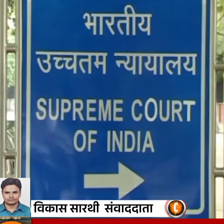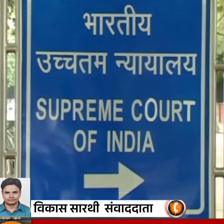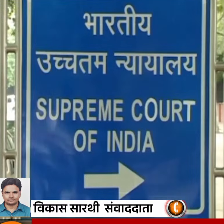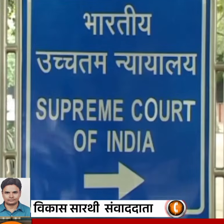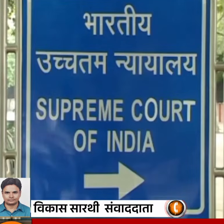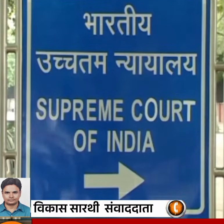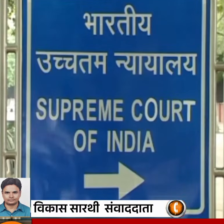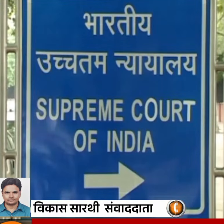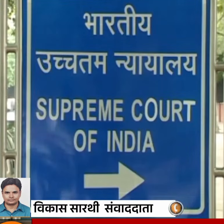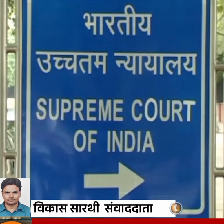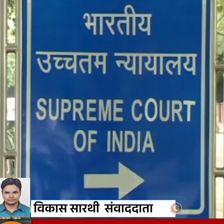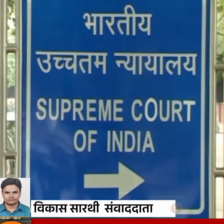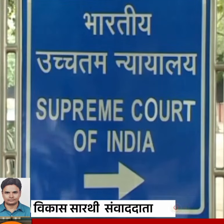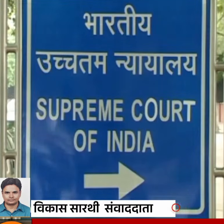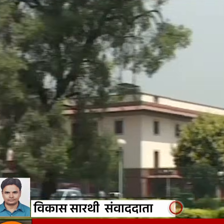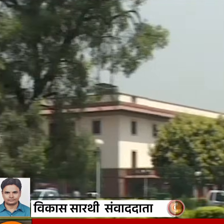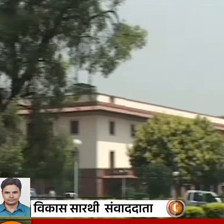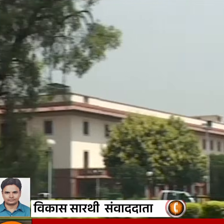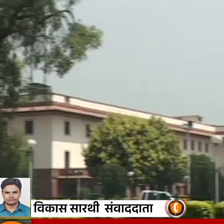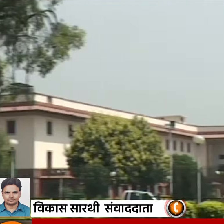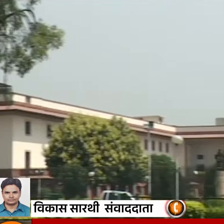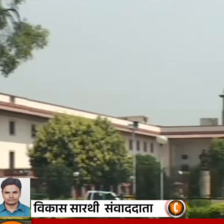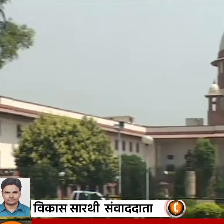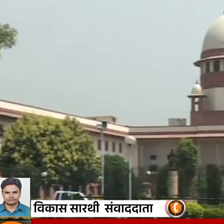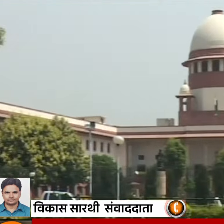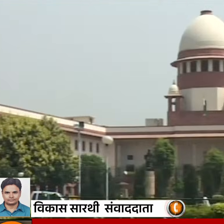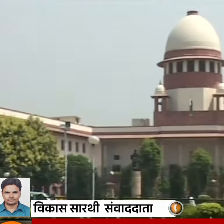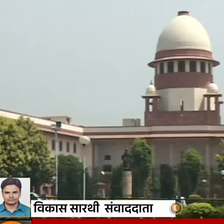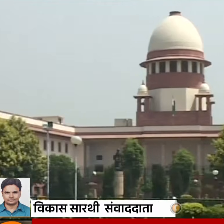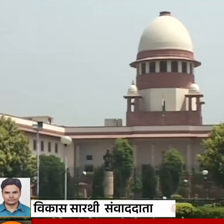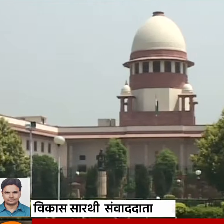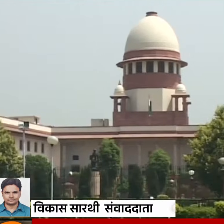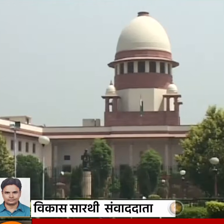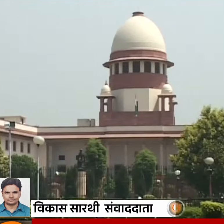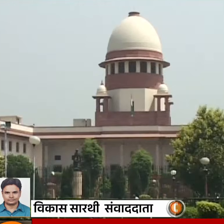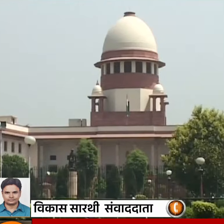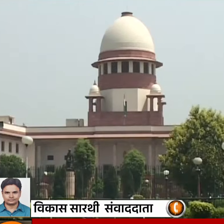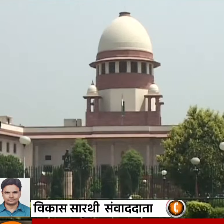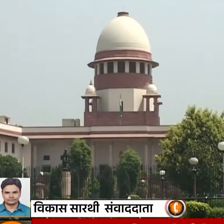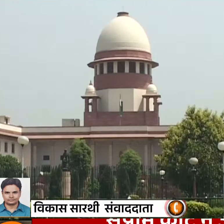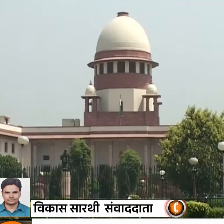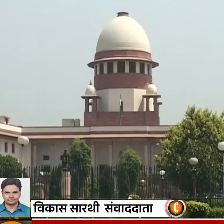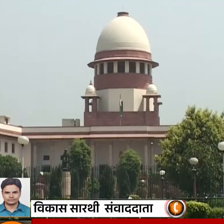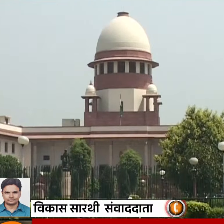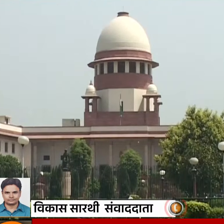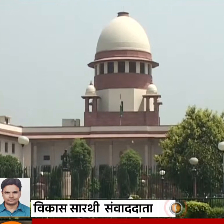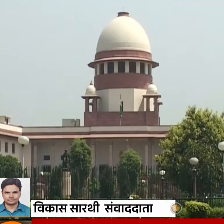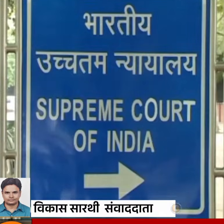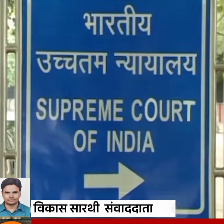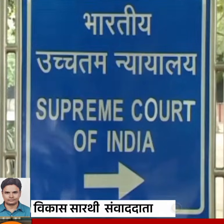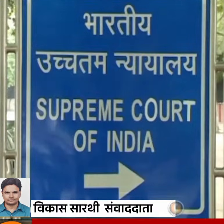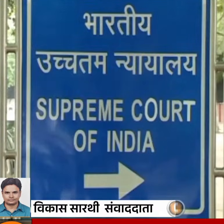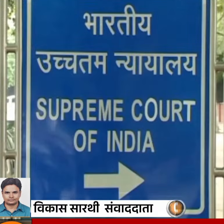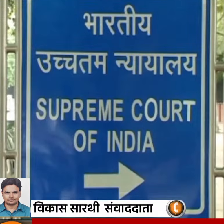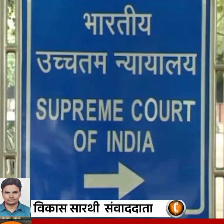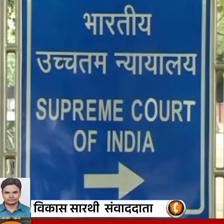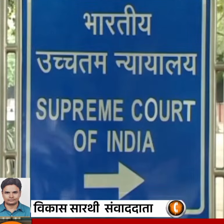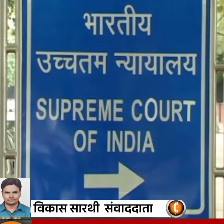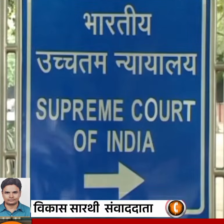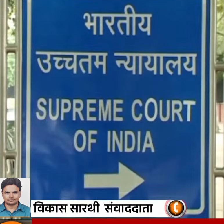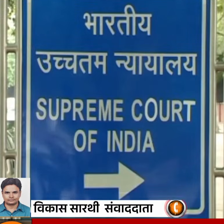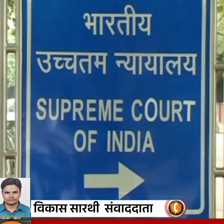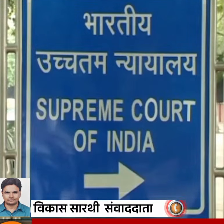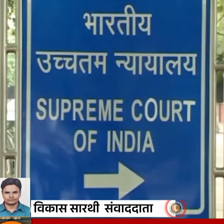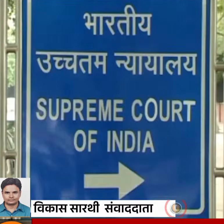जल्द से जल्द यहाँ पर कोर्ट के सामने, सुप्रीम कोर्ट के सामने रखा जाए। हालांकि कोर्ट ने इंटरिम रिपोर्ट रखने के लिए कोई ऐसी कोई